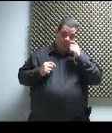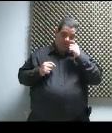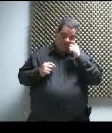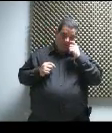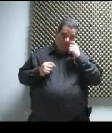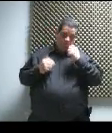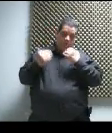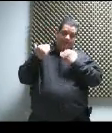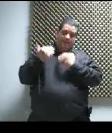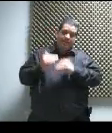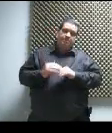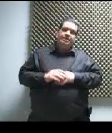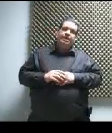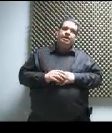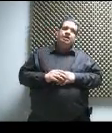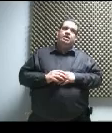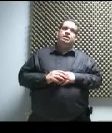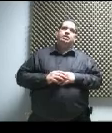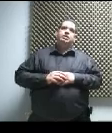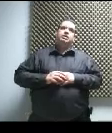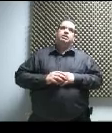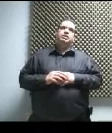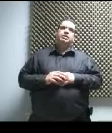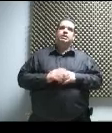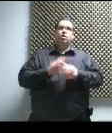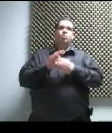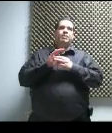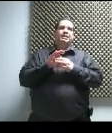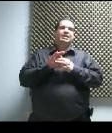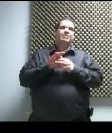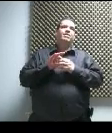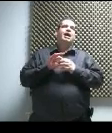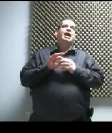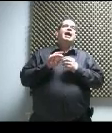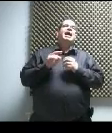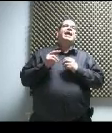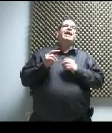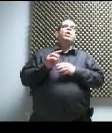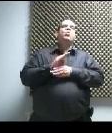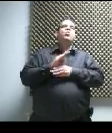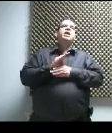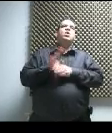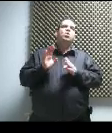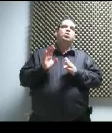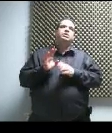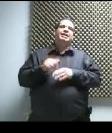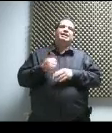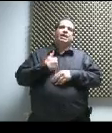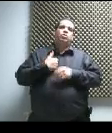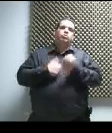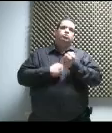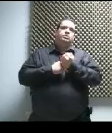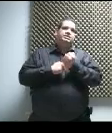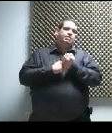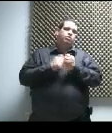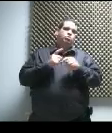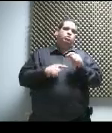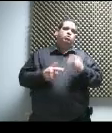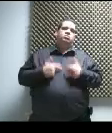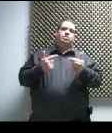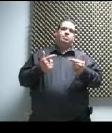tiene una restricción. sea, nosotros, hay que entender, la cooperativa es un negocio. O sea, la cooperativa tiene que ser autosustentable. No podemos estar